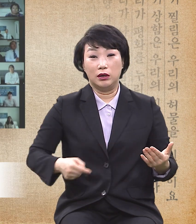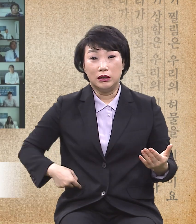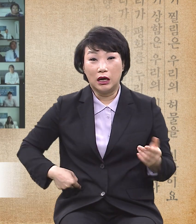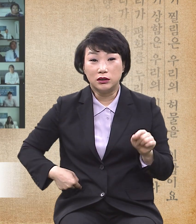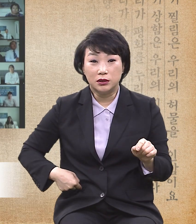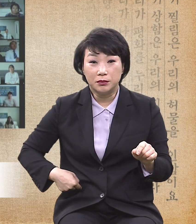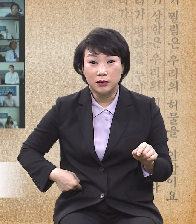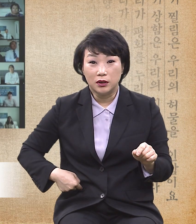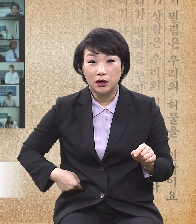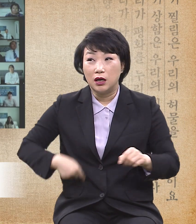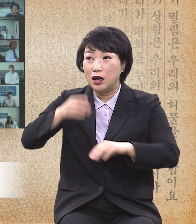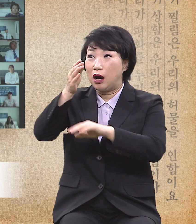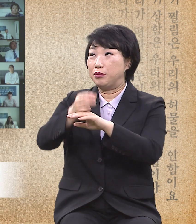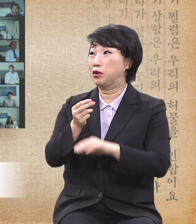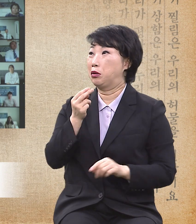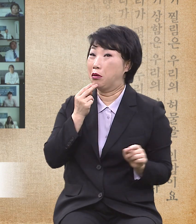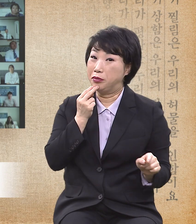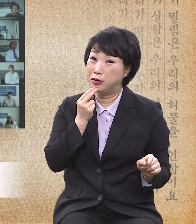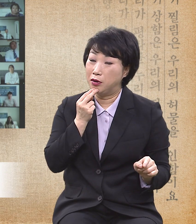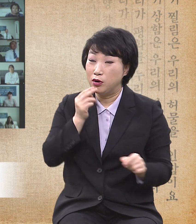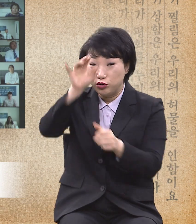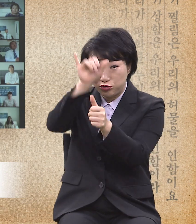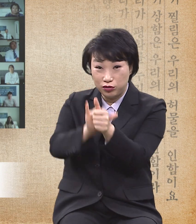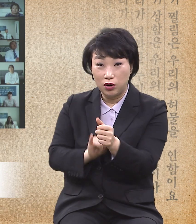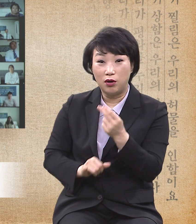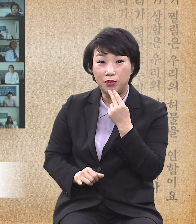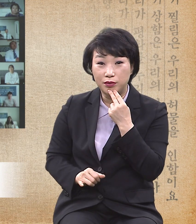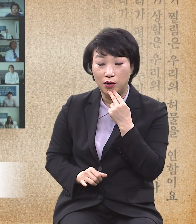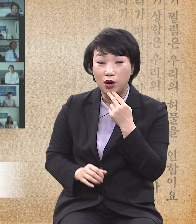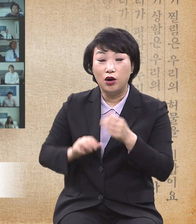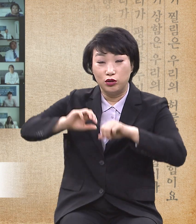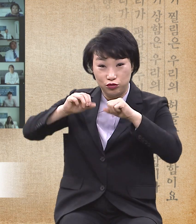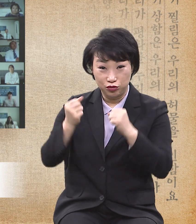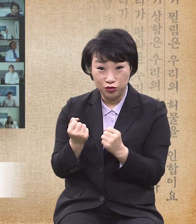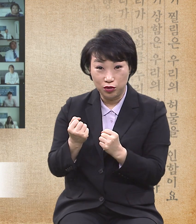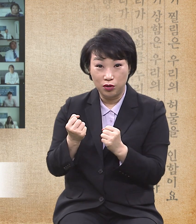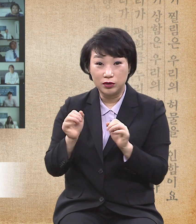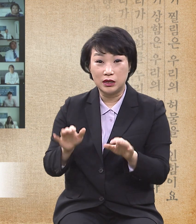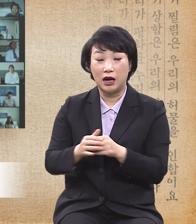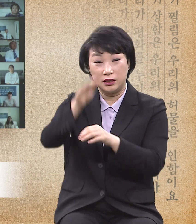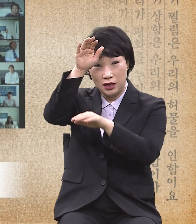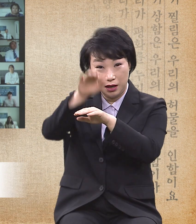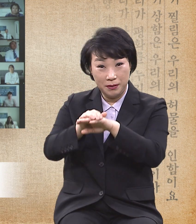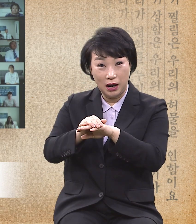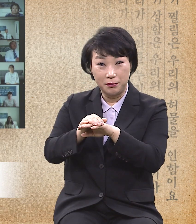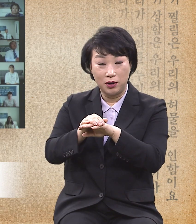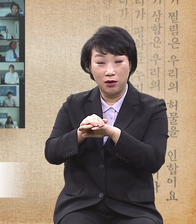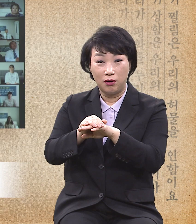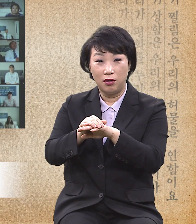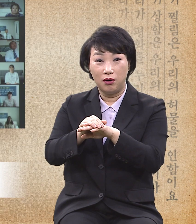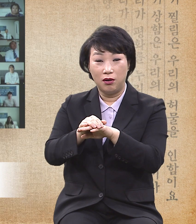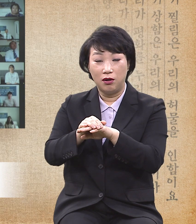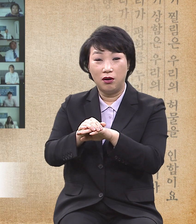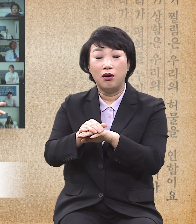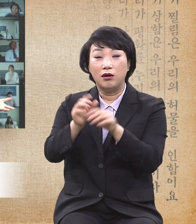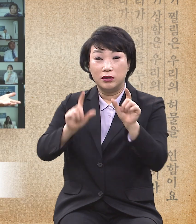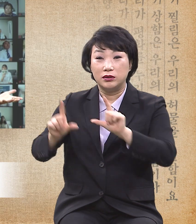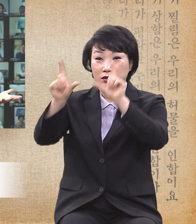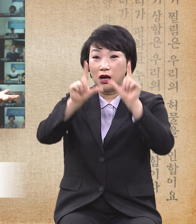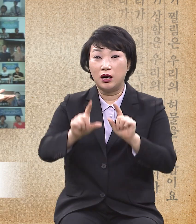양심에서 감사하며 충성하며 순종하며 예배하며